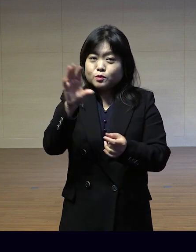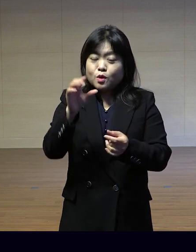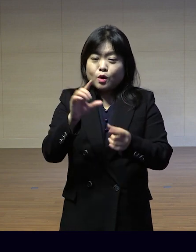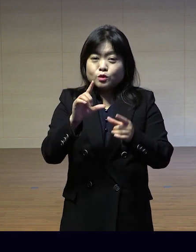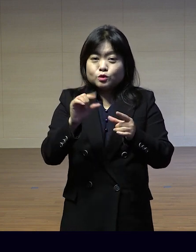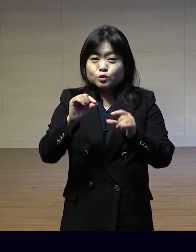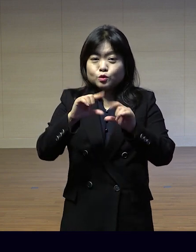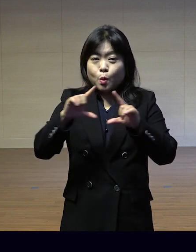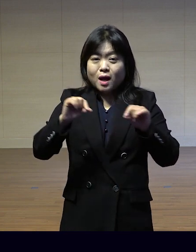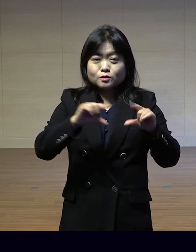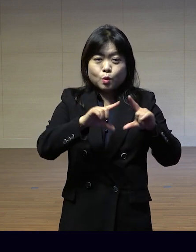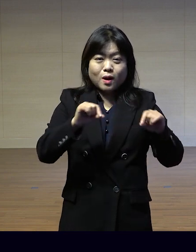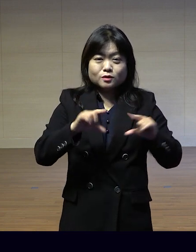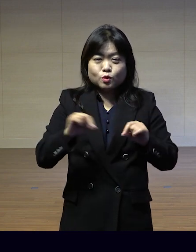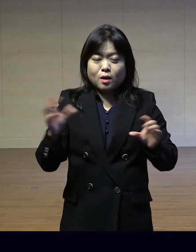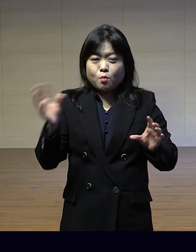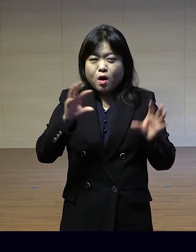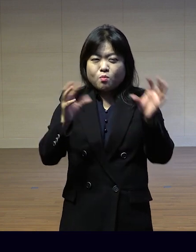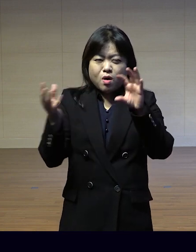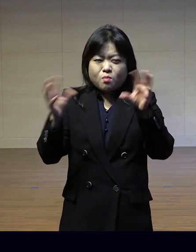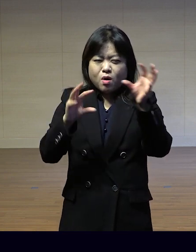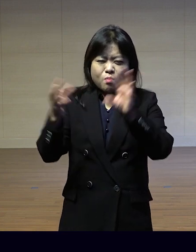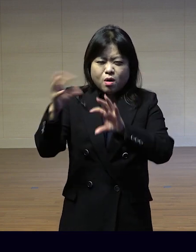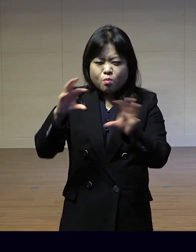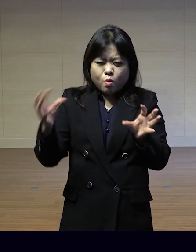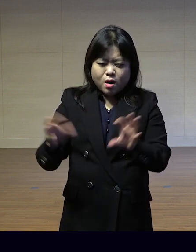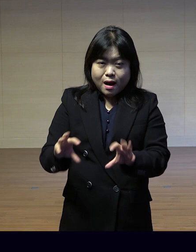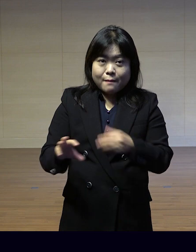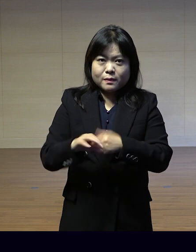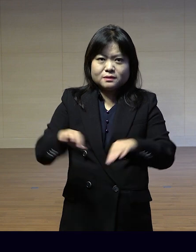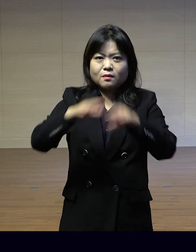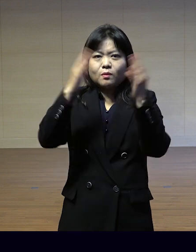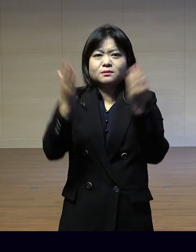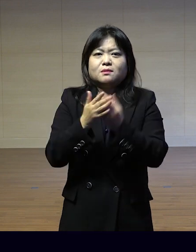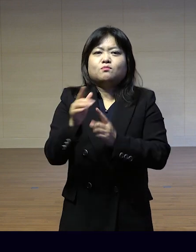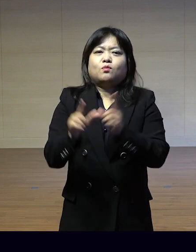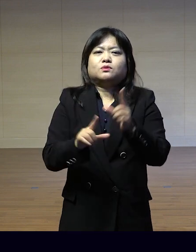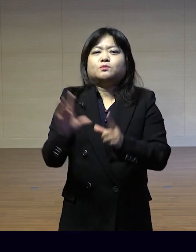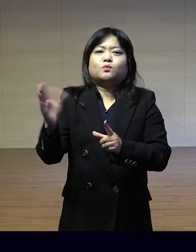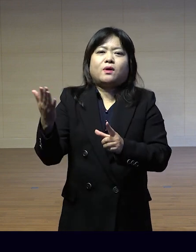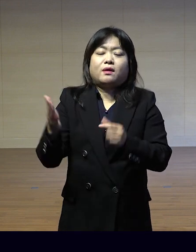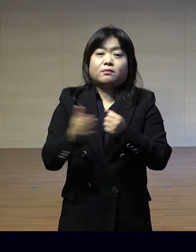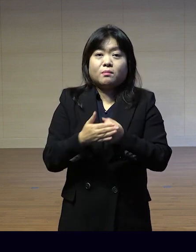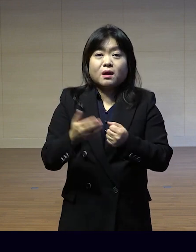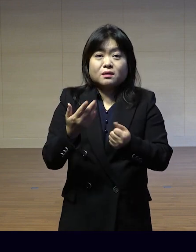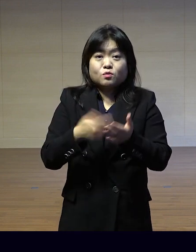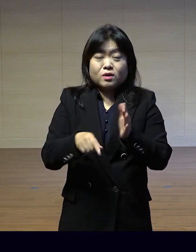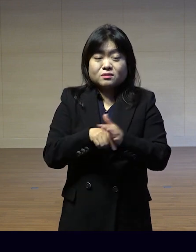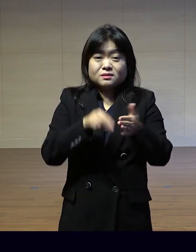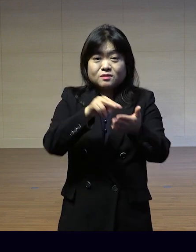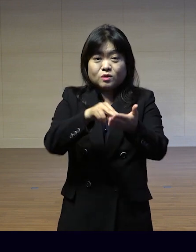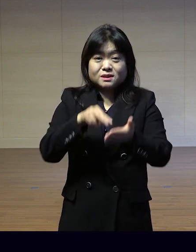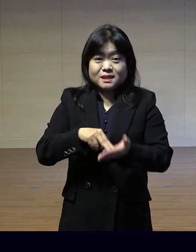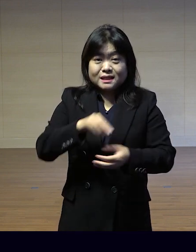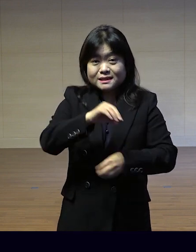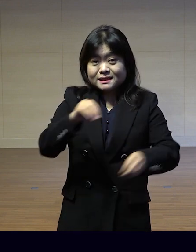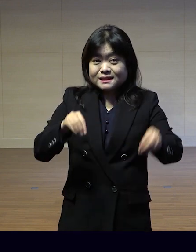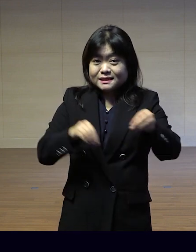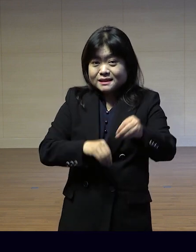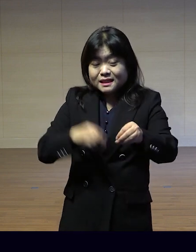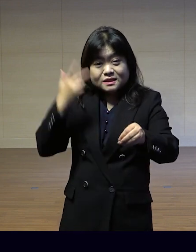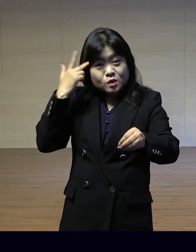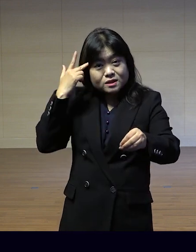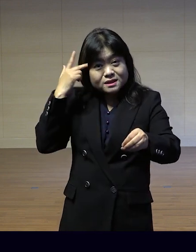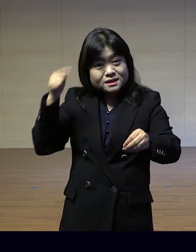조각들을 모아놓으면 결국 전체의 모습에 이르지 않겠느냐. 그러기 위해서는 역지사지의 정신이 바로